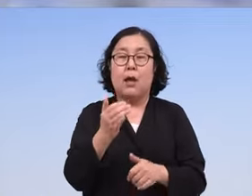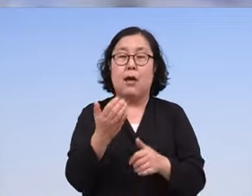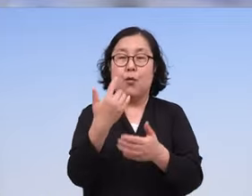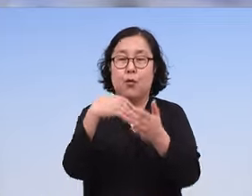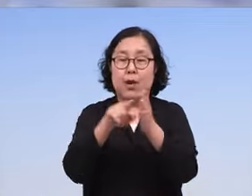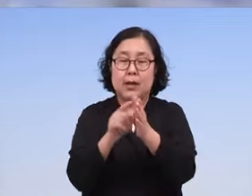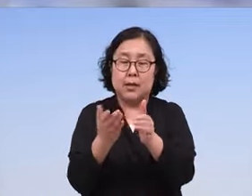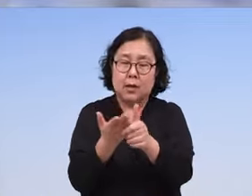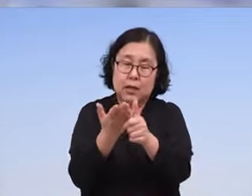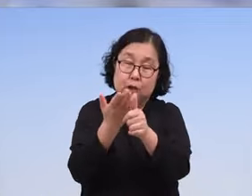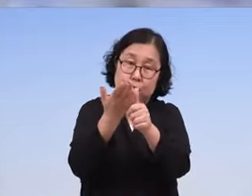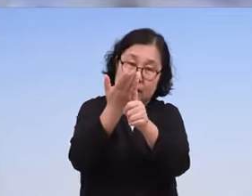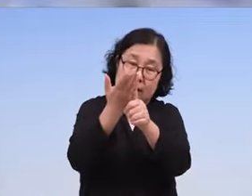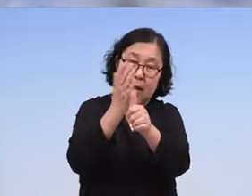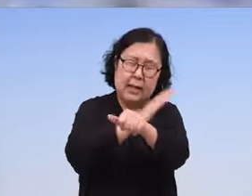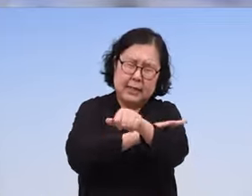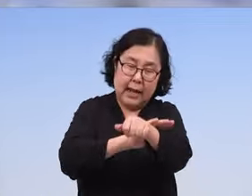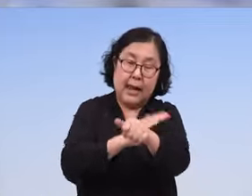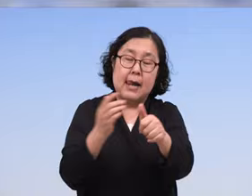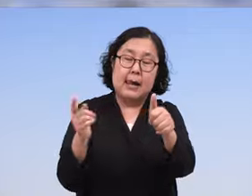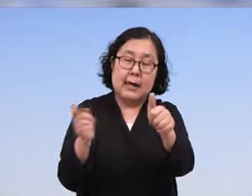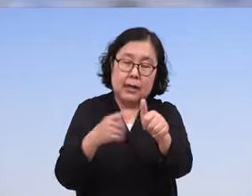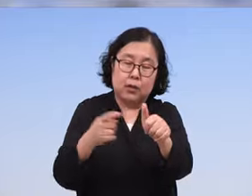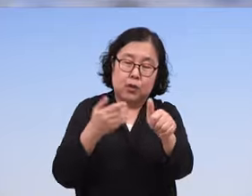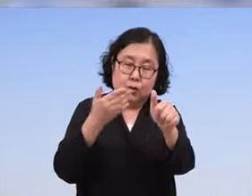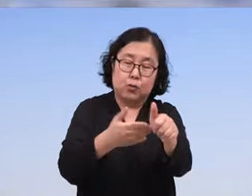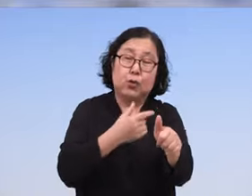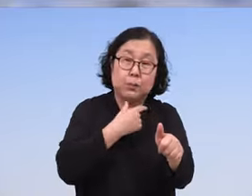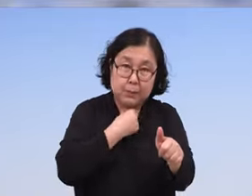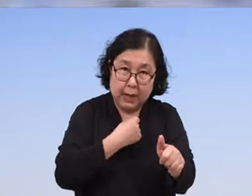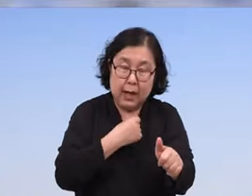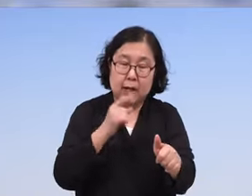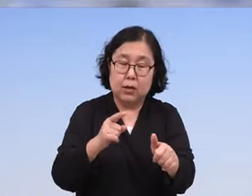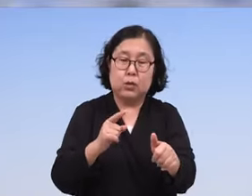다하여 잘 가르쳐야 되겠다는 꿈, 이게 꿈 넘어 꿈이에요.